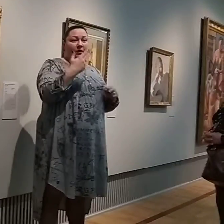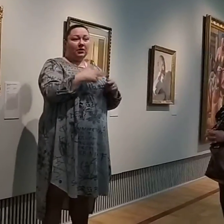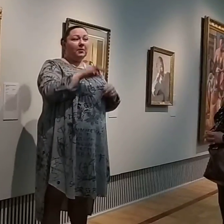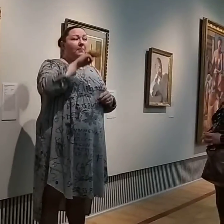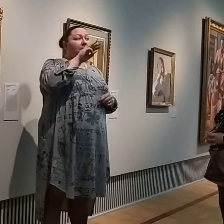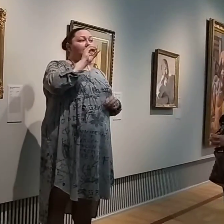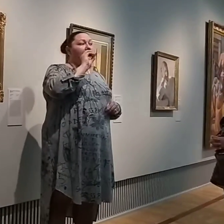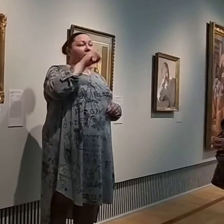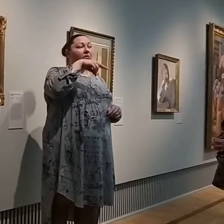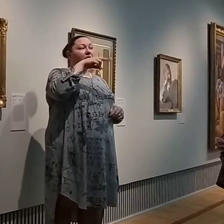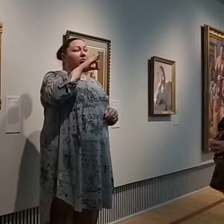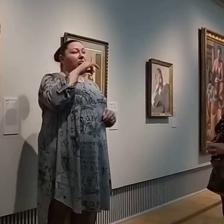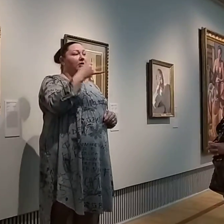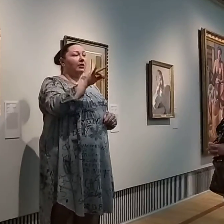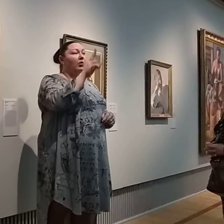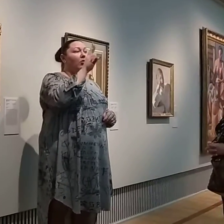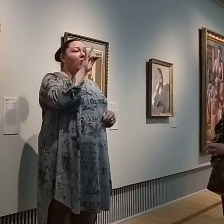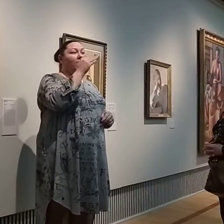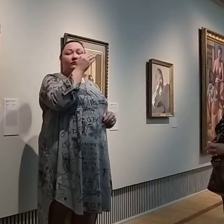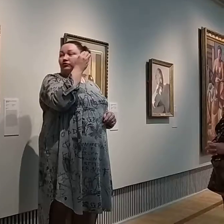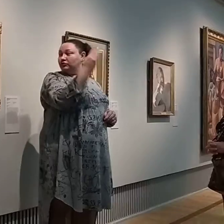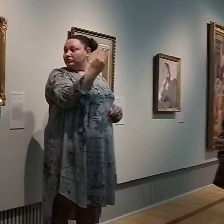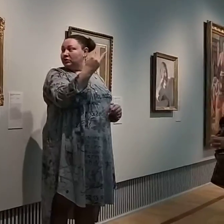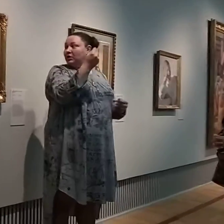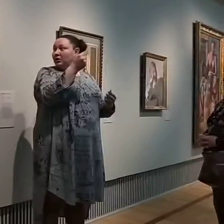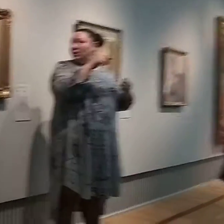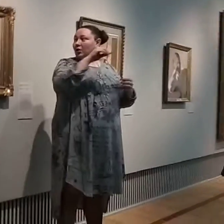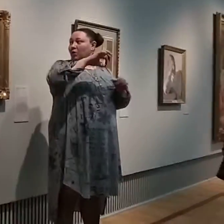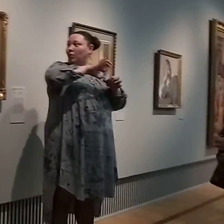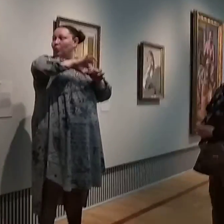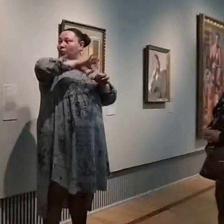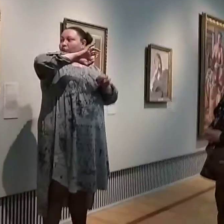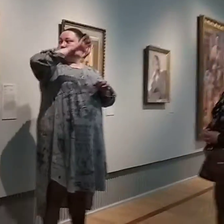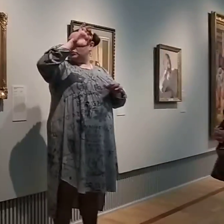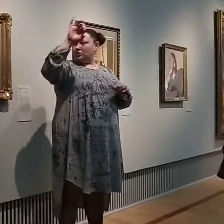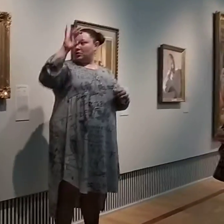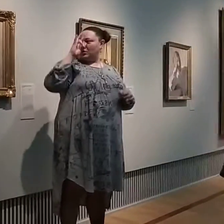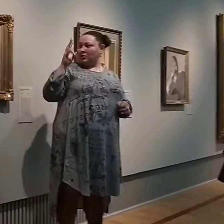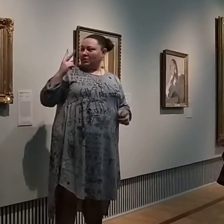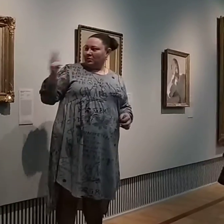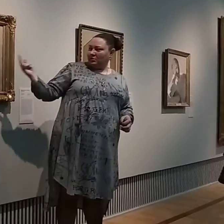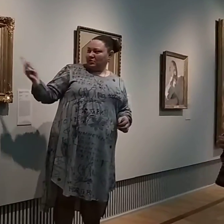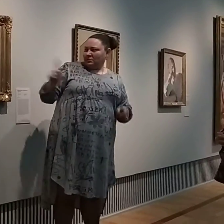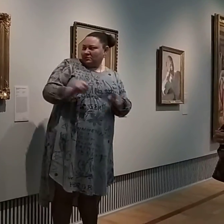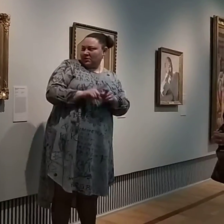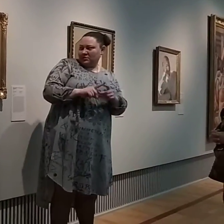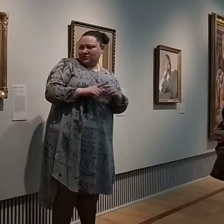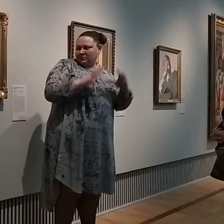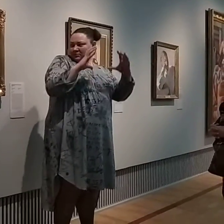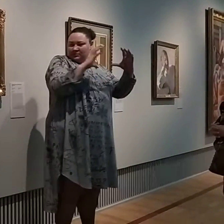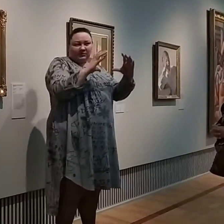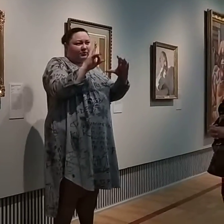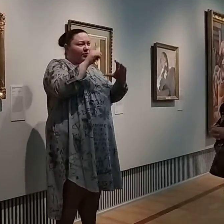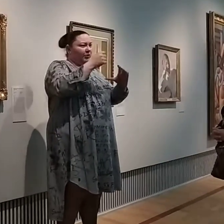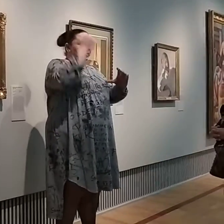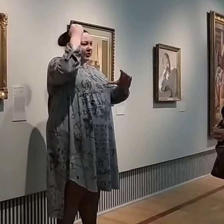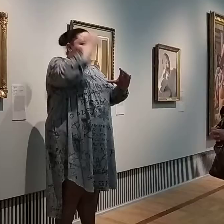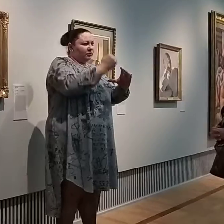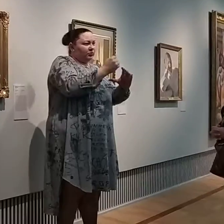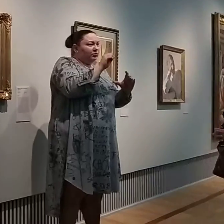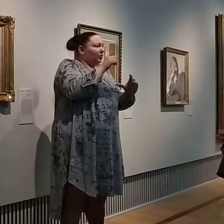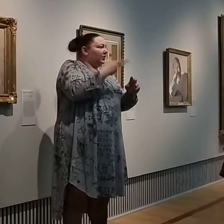медный ковш с резной ручкой. Хотя кажется, что это гранат, который воткнули нож,